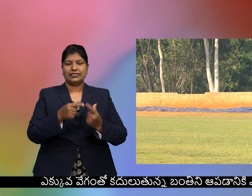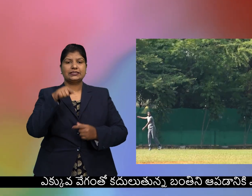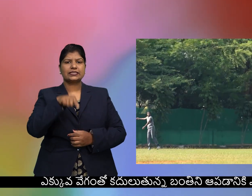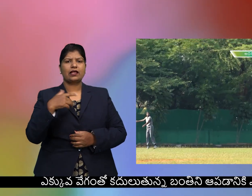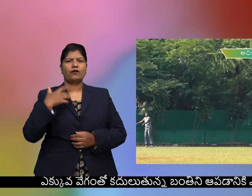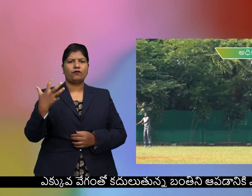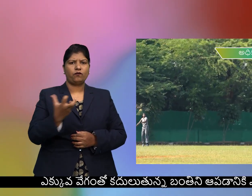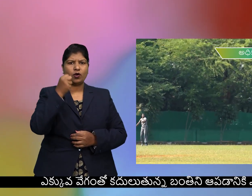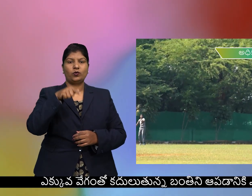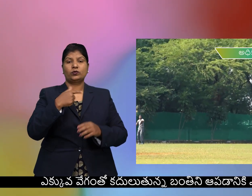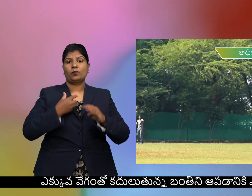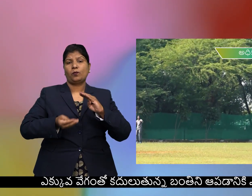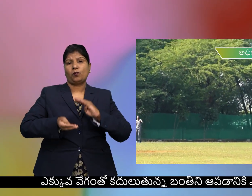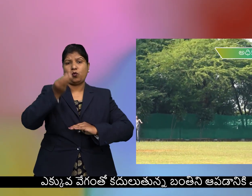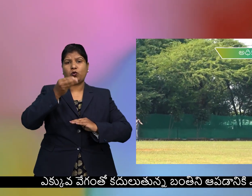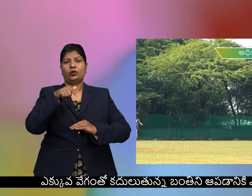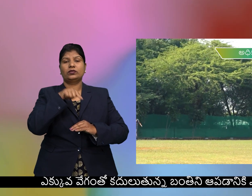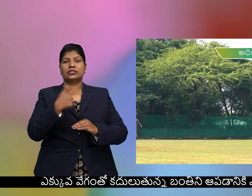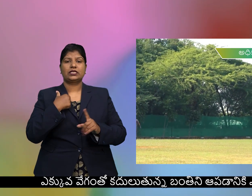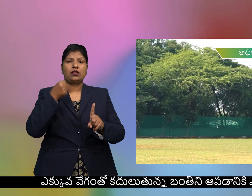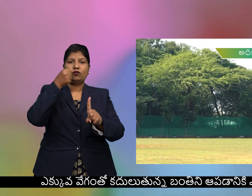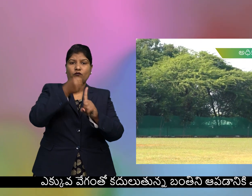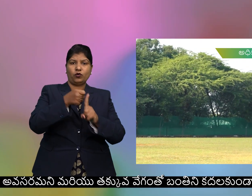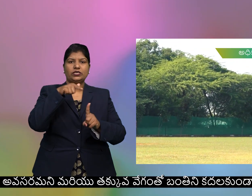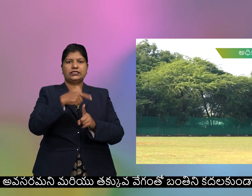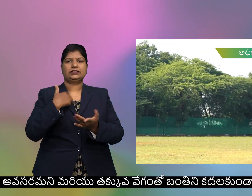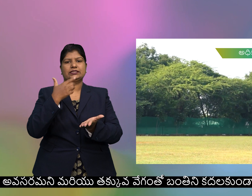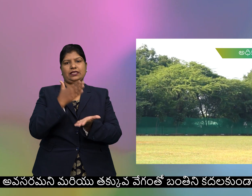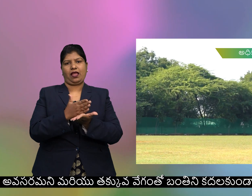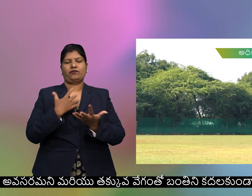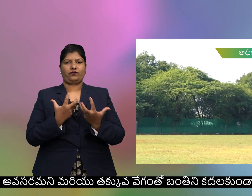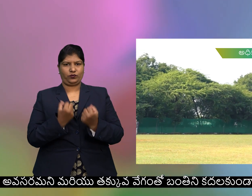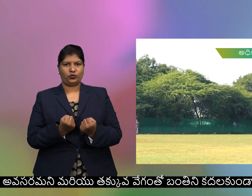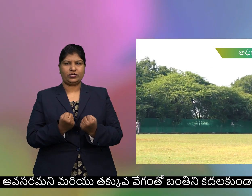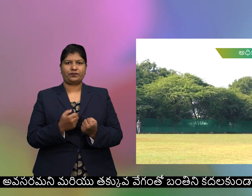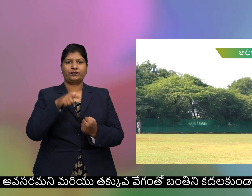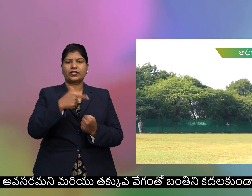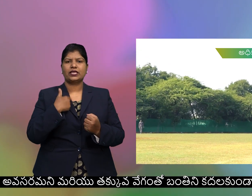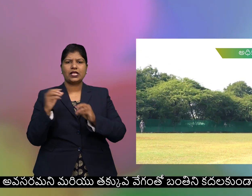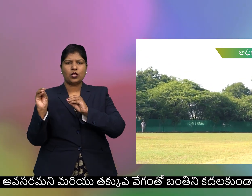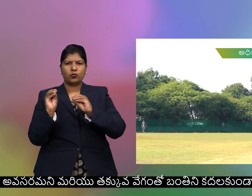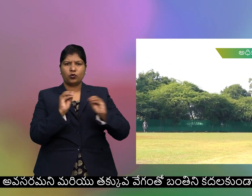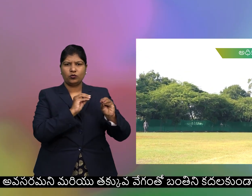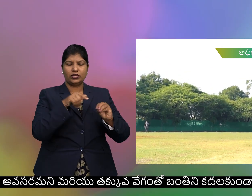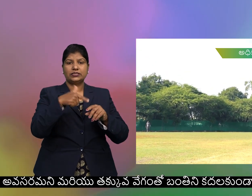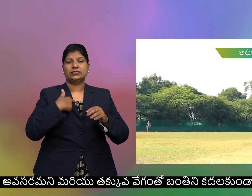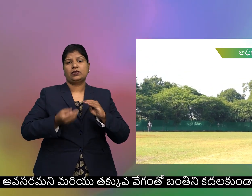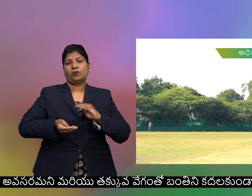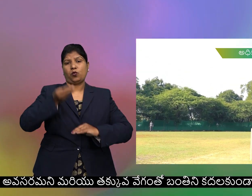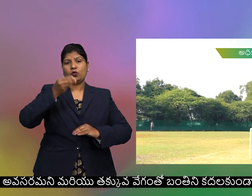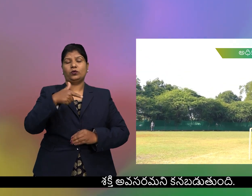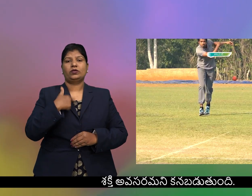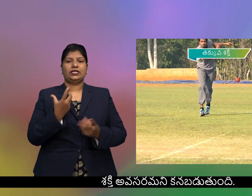ఎక్కువ వేగంతో కదులుతున్న బంతిని ఆపడానికి ఎక్కువ శక్తి అవసరమని మరియు తక్కువ వేగంతో బంతిని